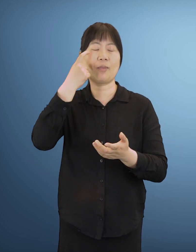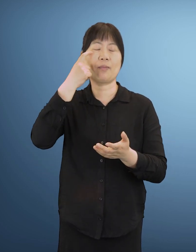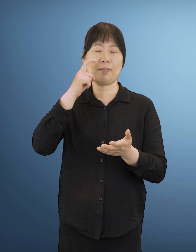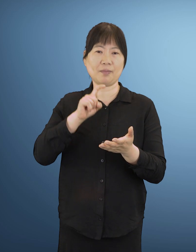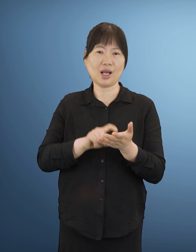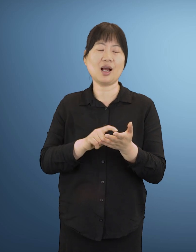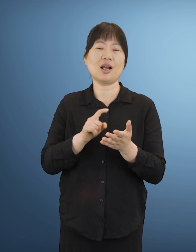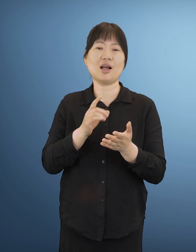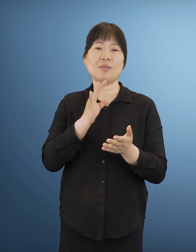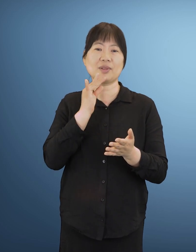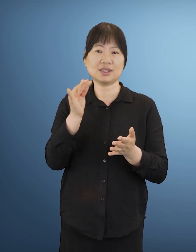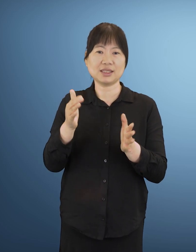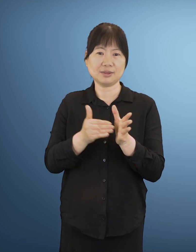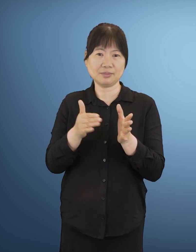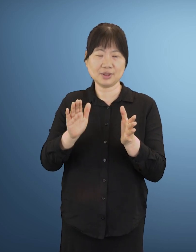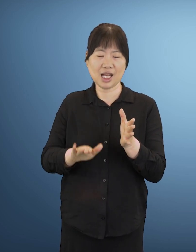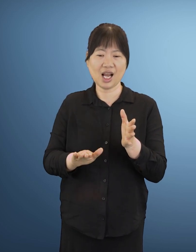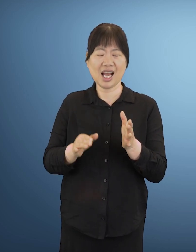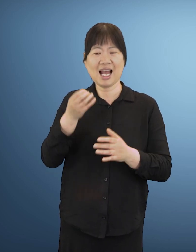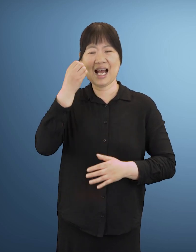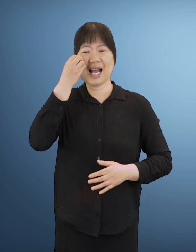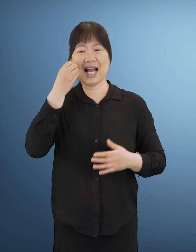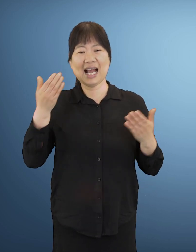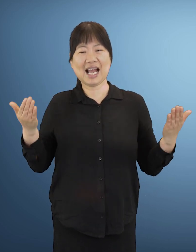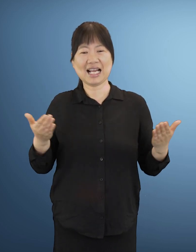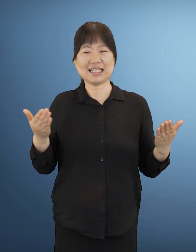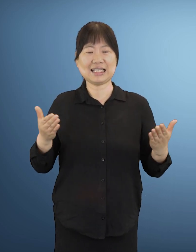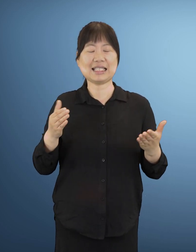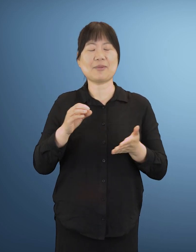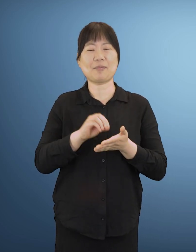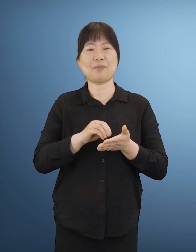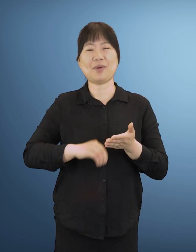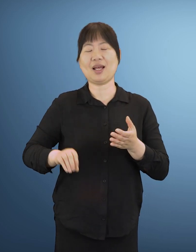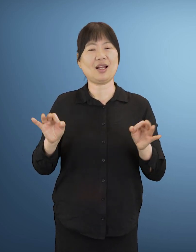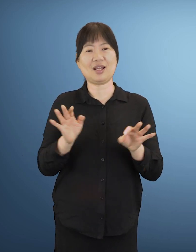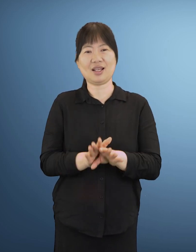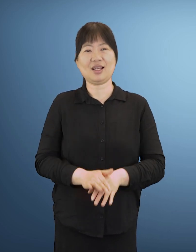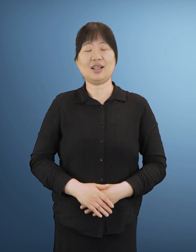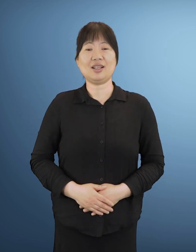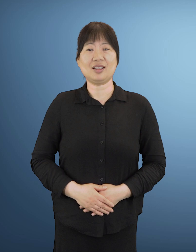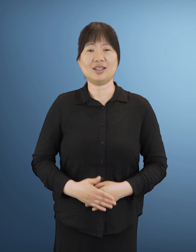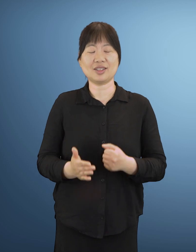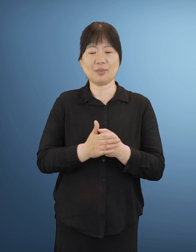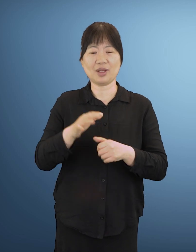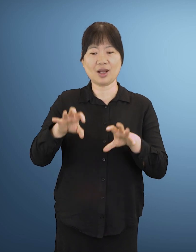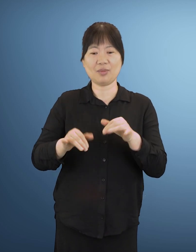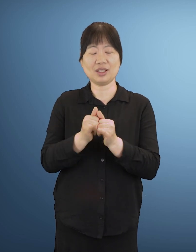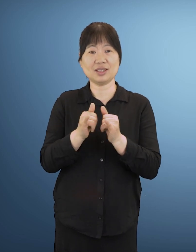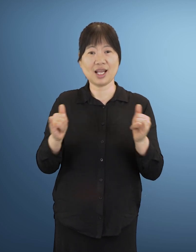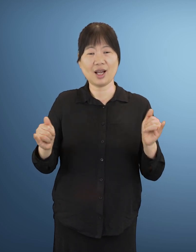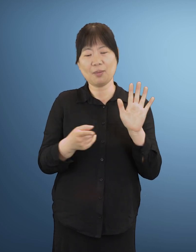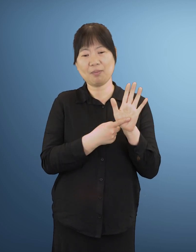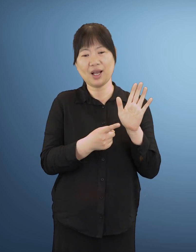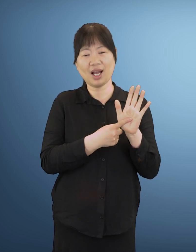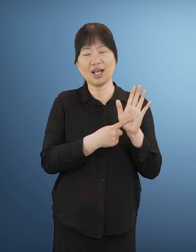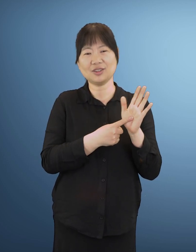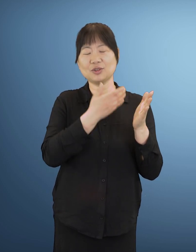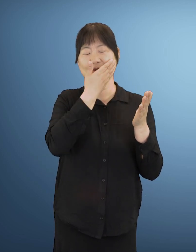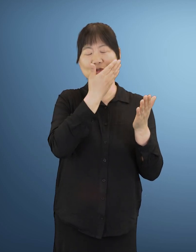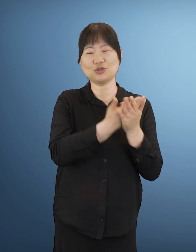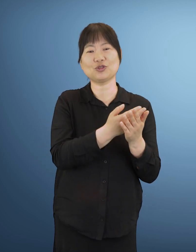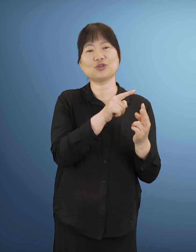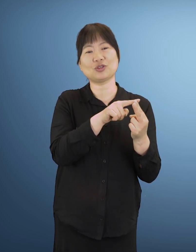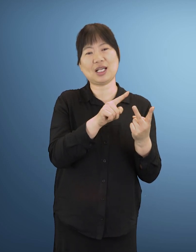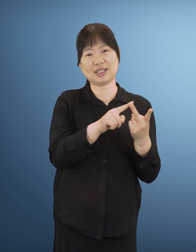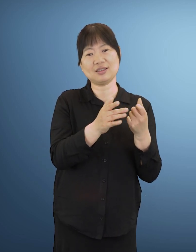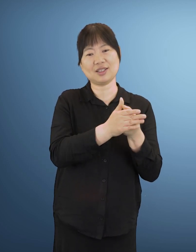맞는데 그 기사는 생략이 된 거예요, 실질적으로. 그래서 마을 사람들의 반응의 요지는 두 가지